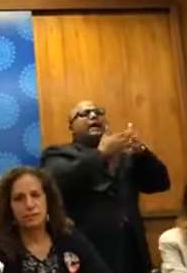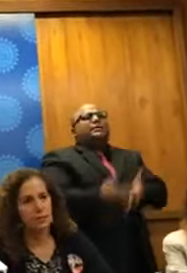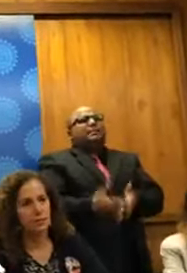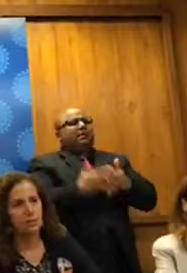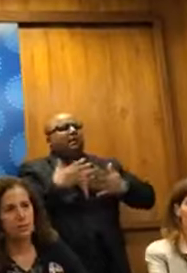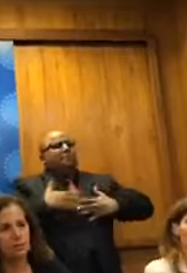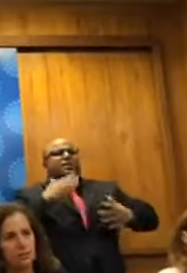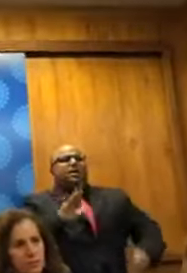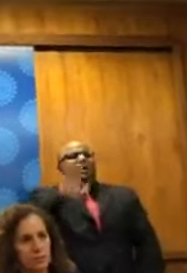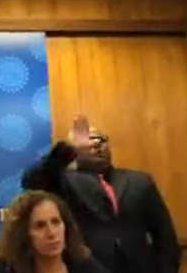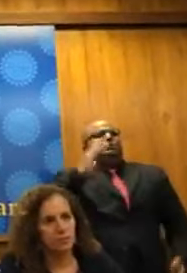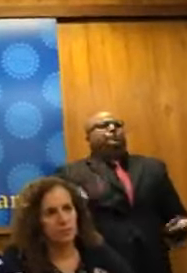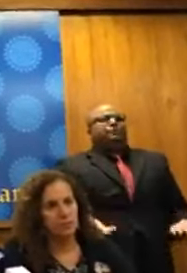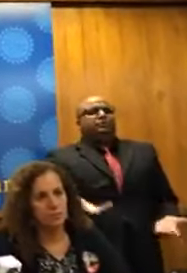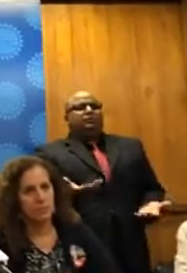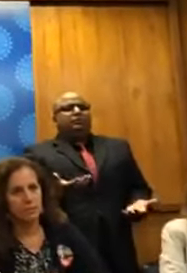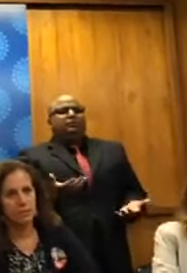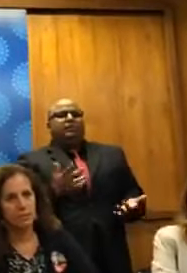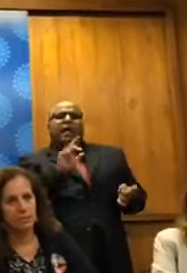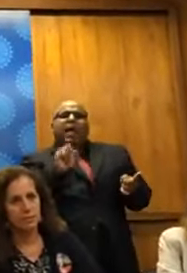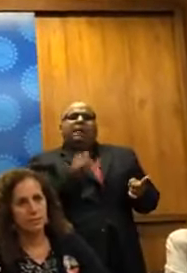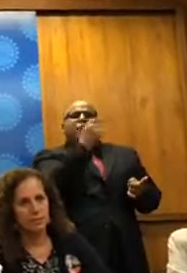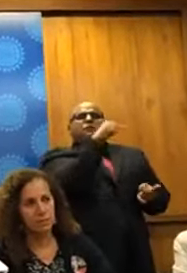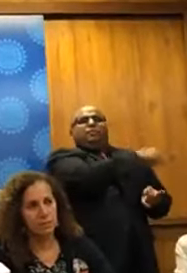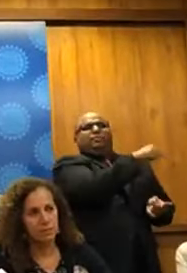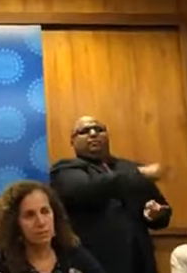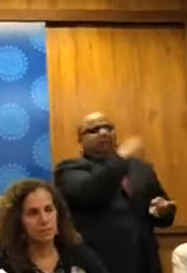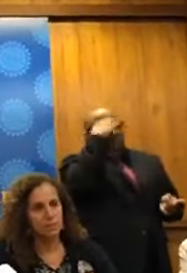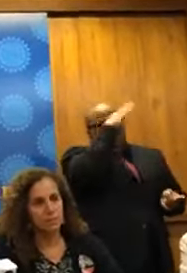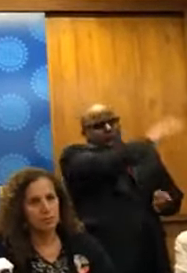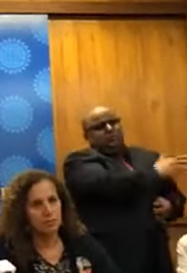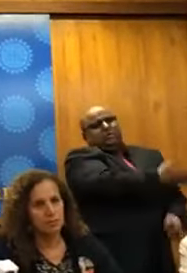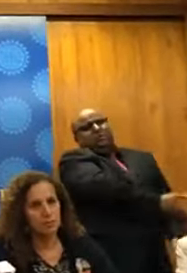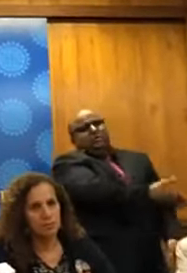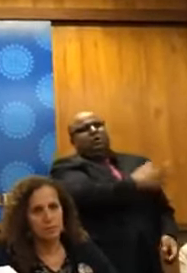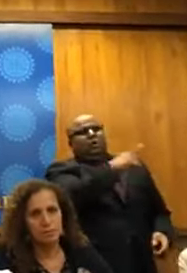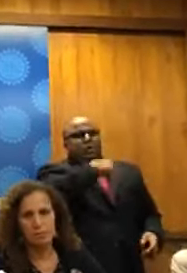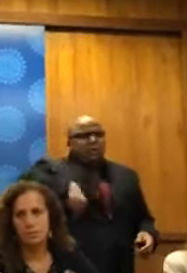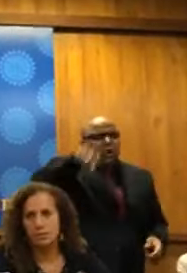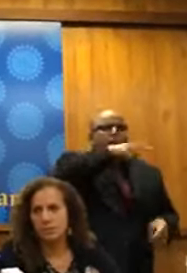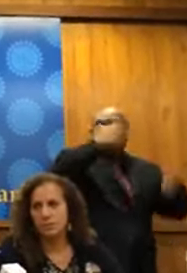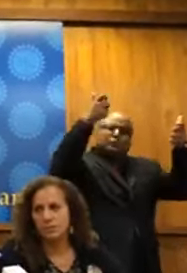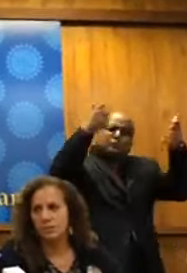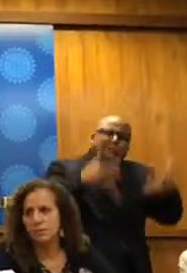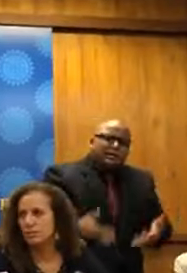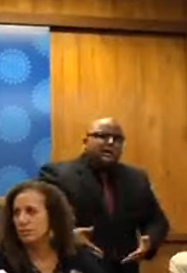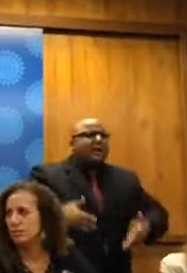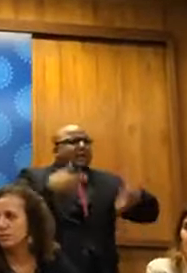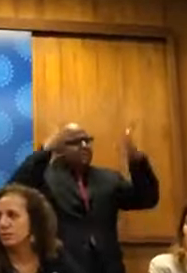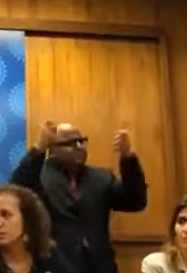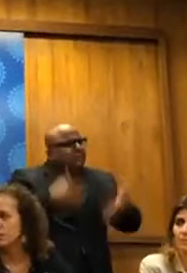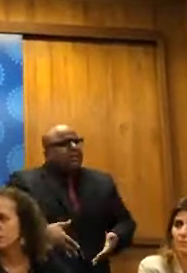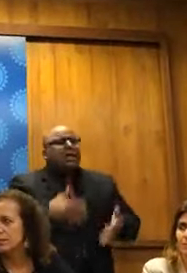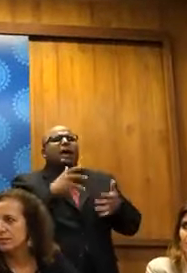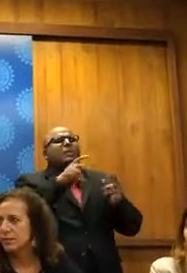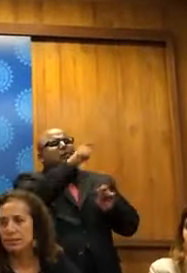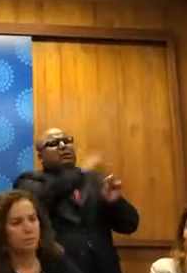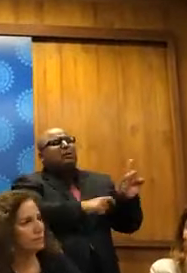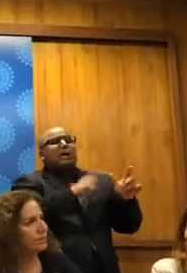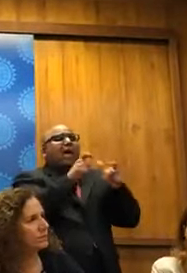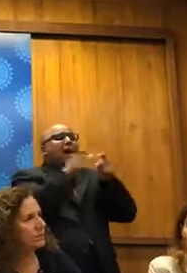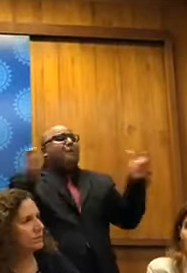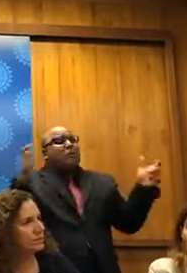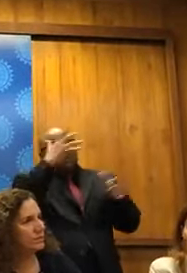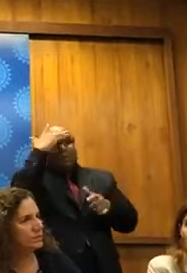de reversão da vantagem dele. E nós estamos fazendo uma campanha de esclarecimento sobre quem ele é, que as pessoas